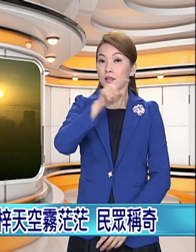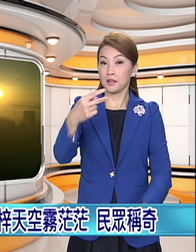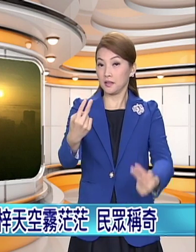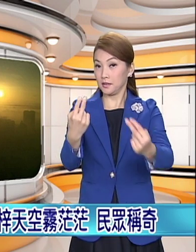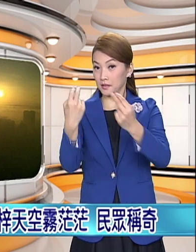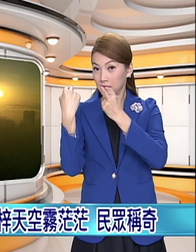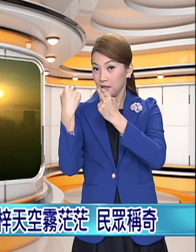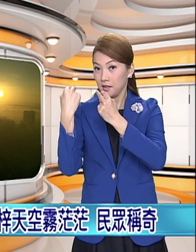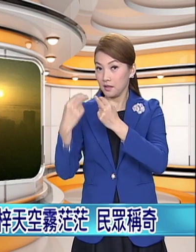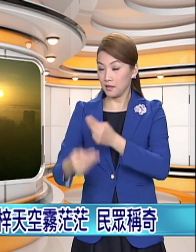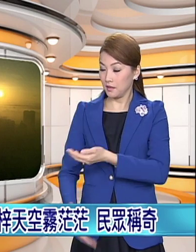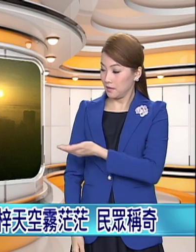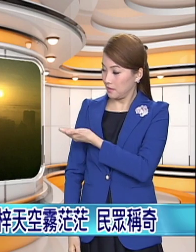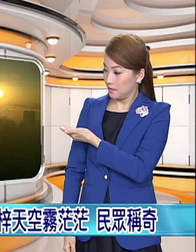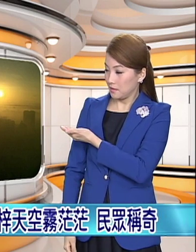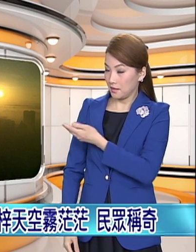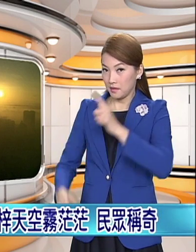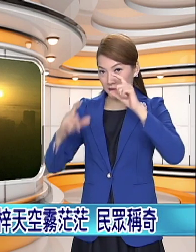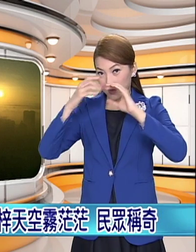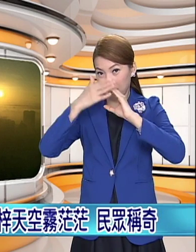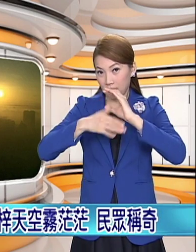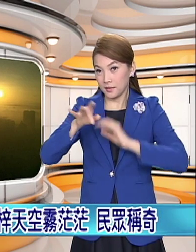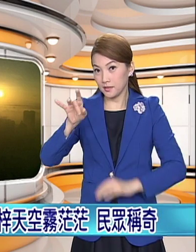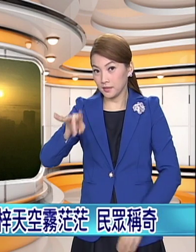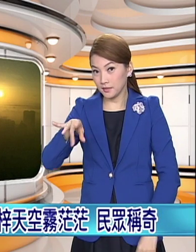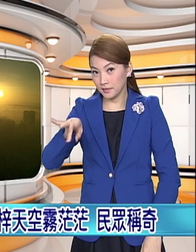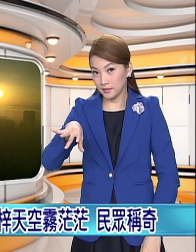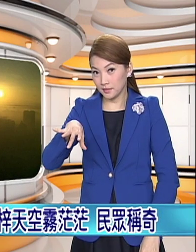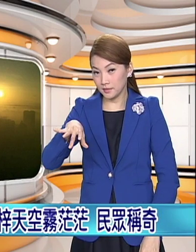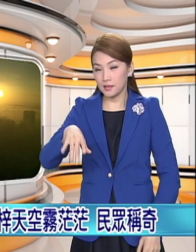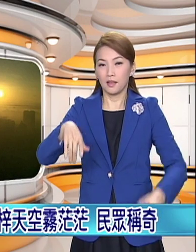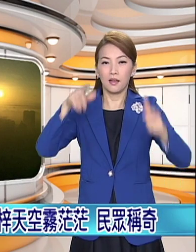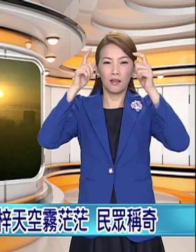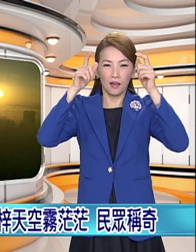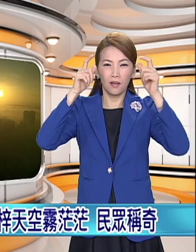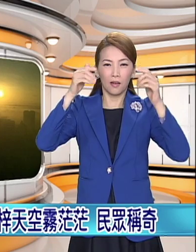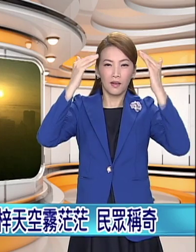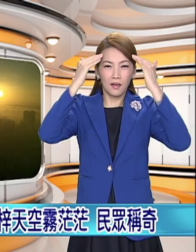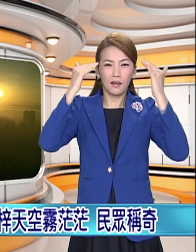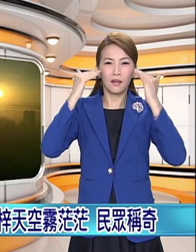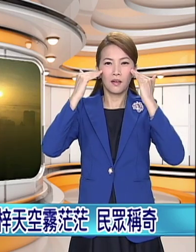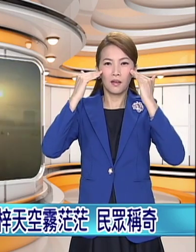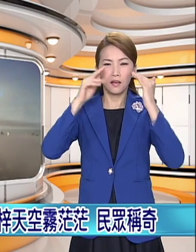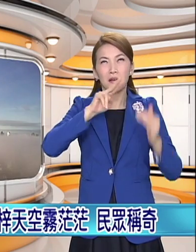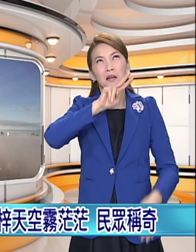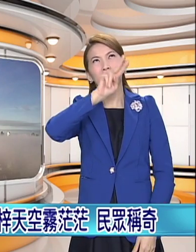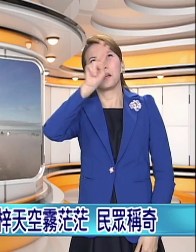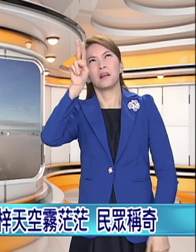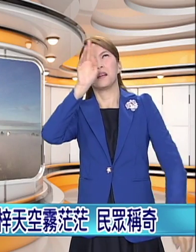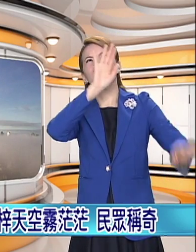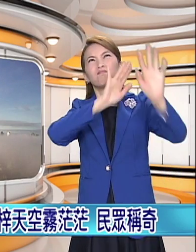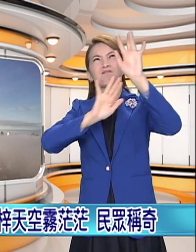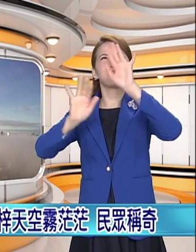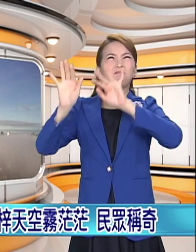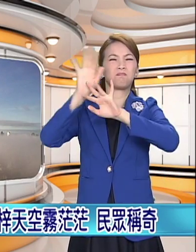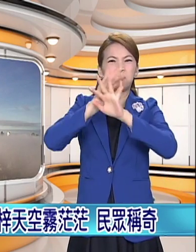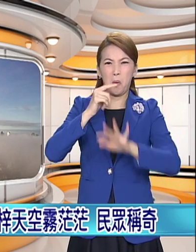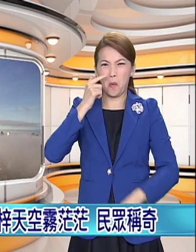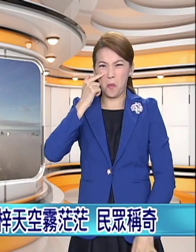现在您在画面上所看到的这张照片是高雄男子的天空，雾茫茫一片，当